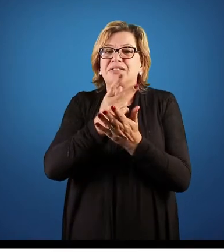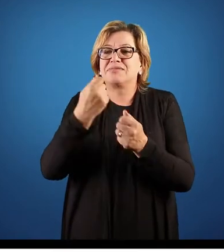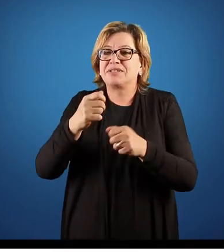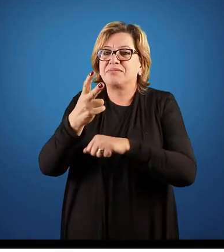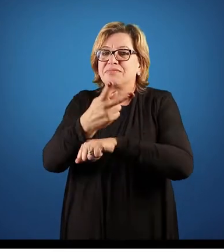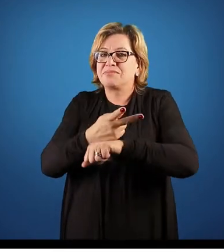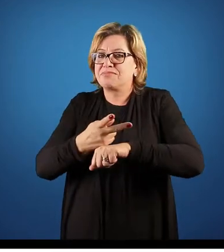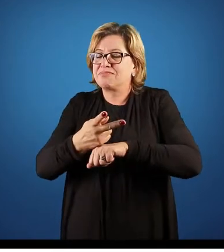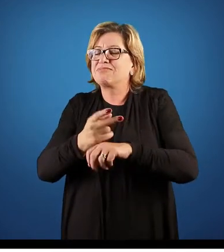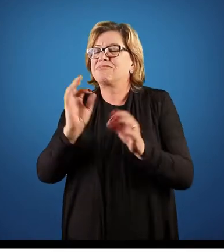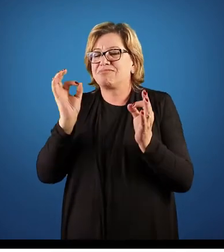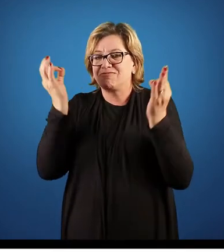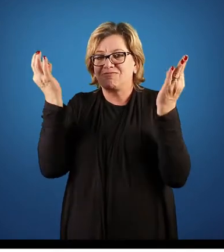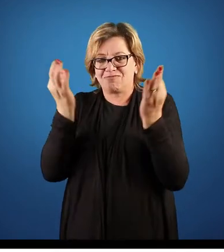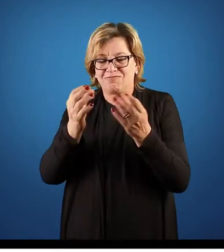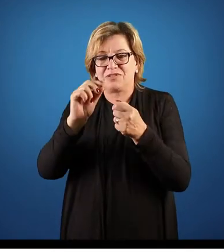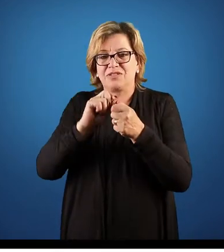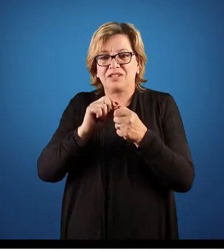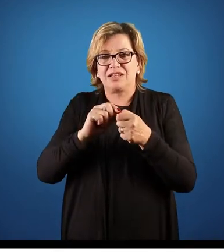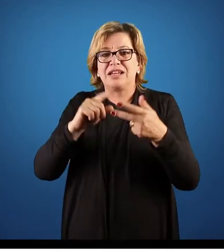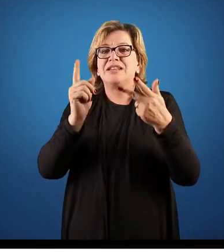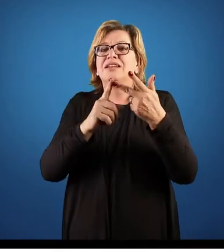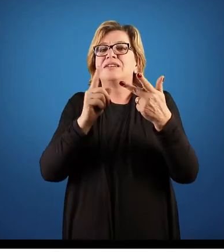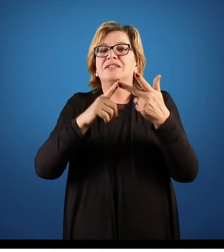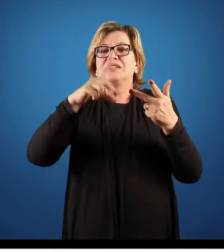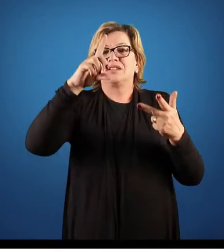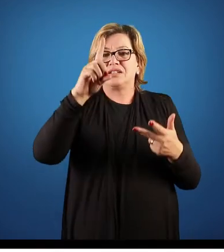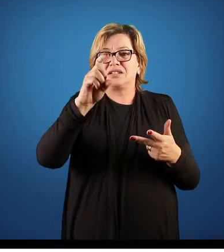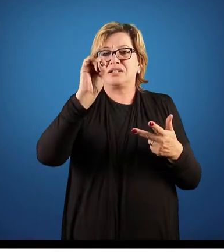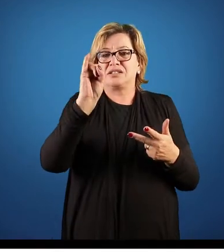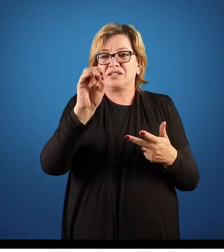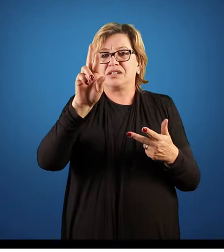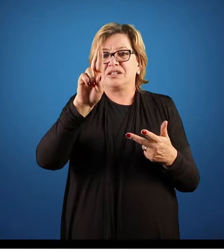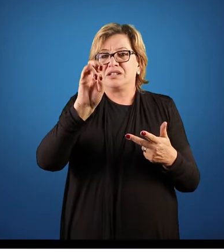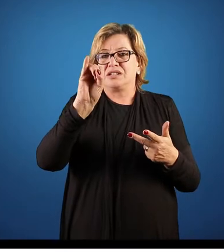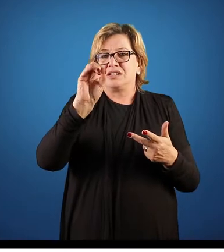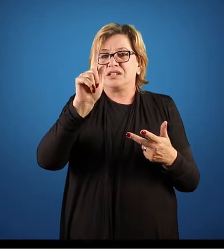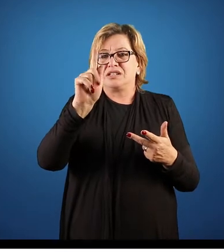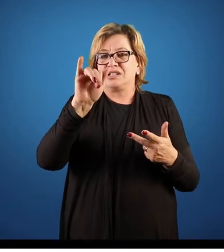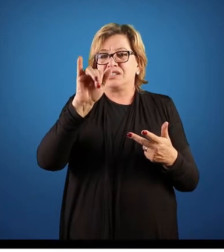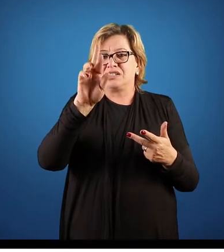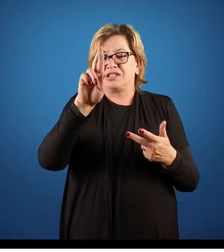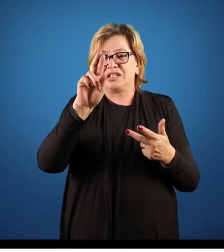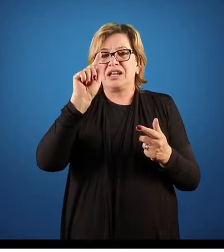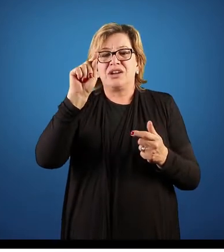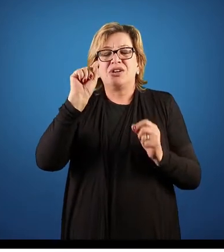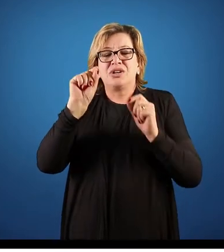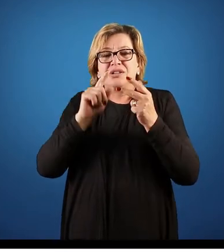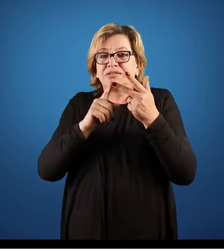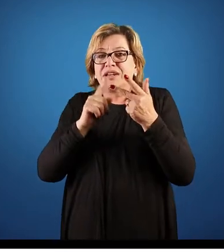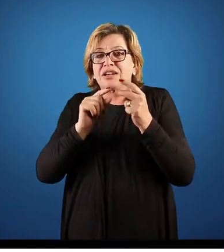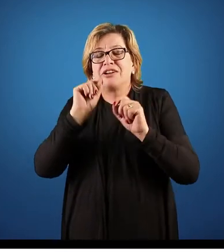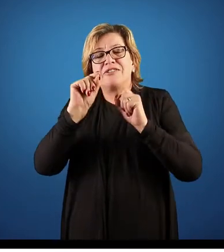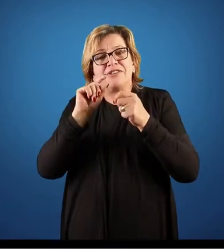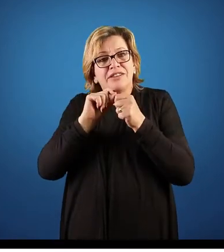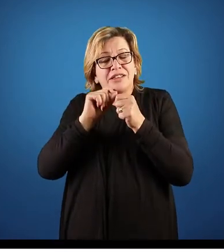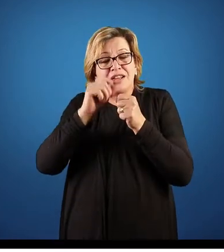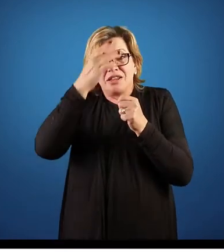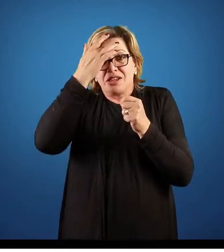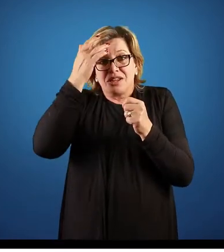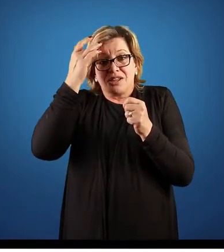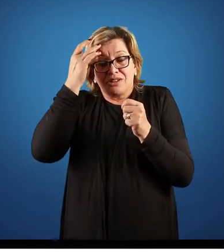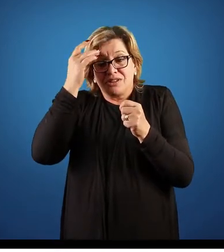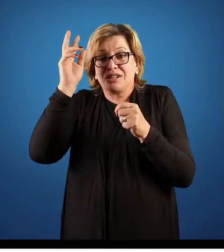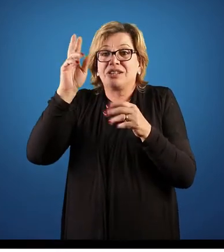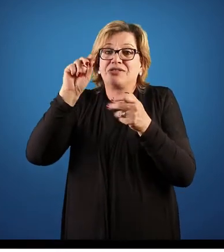essa efetividade dirigir que quer dirigir é fazer com que as pessoas façam de acordo com aquilo que foi programado não